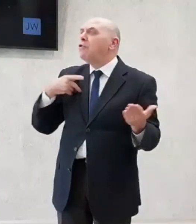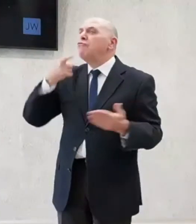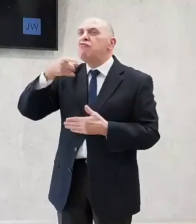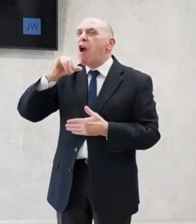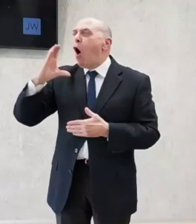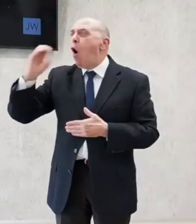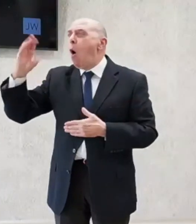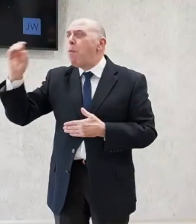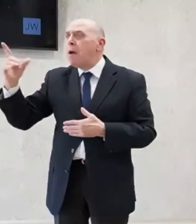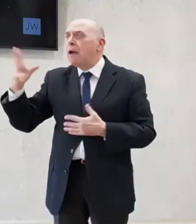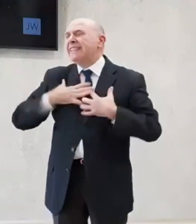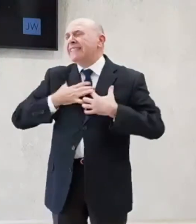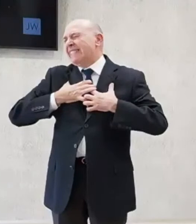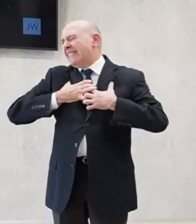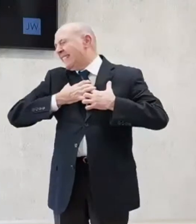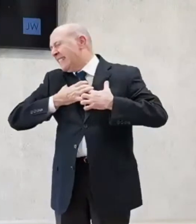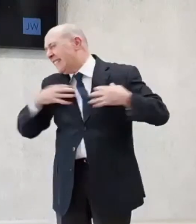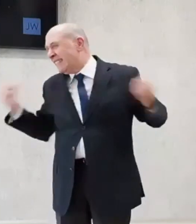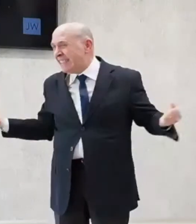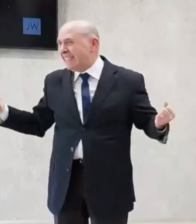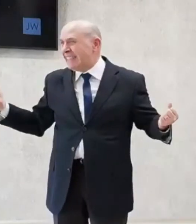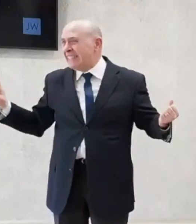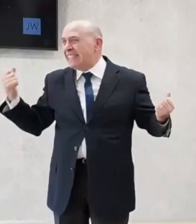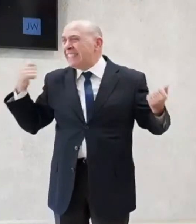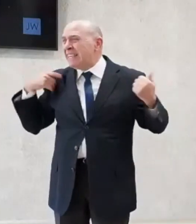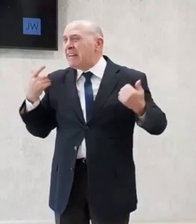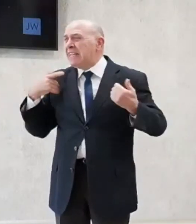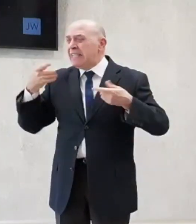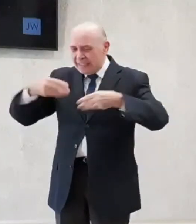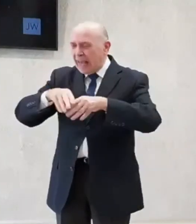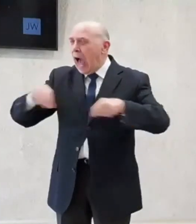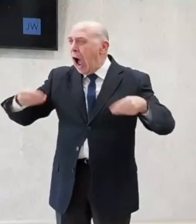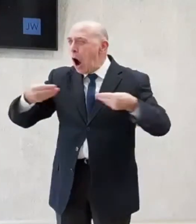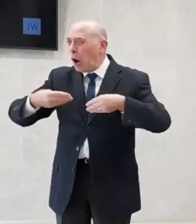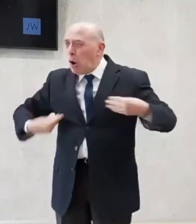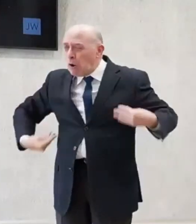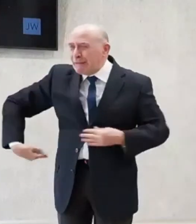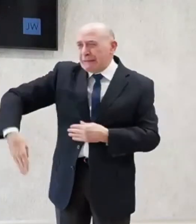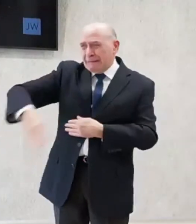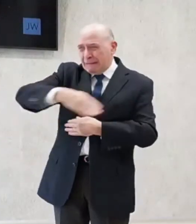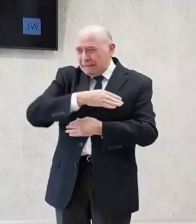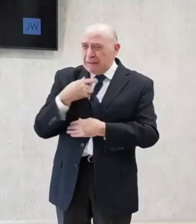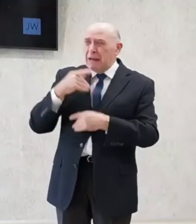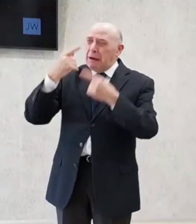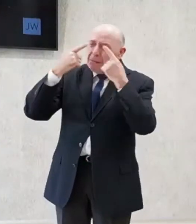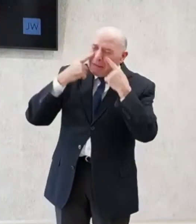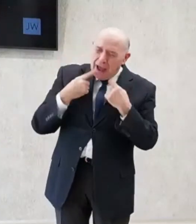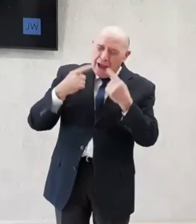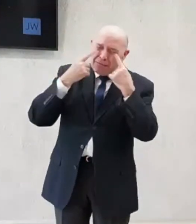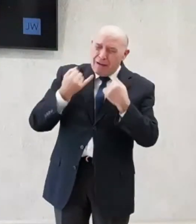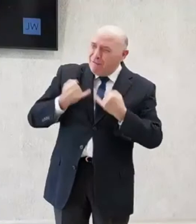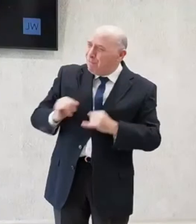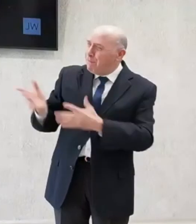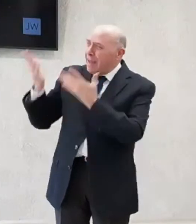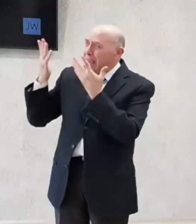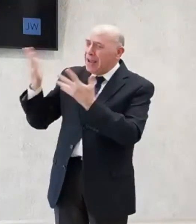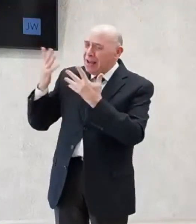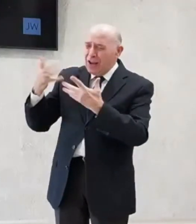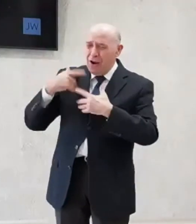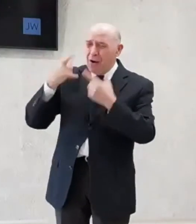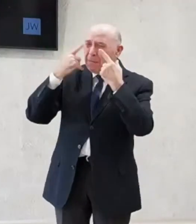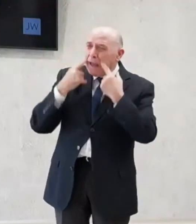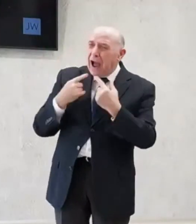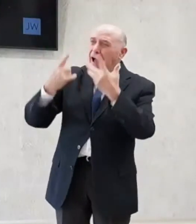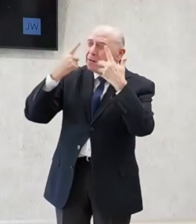si strappò le vesti si coprì i fianchi di Sacco e pianse suo figlio per molti giorni tutti i suoi figli